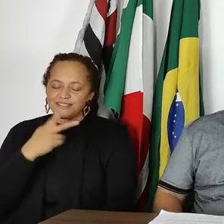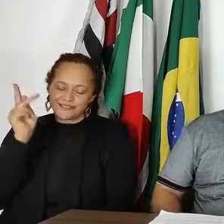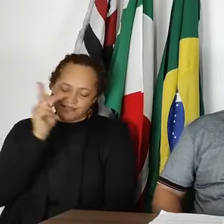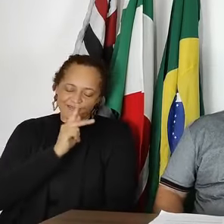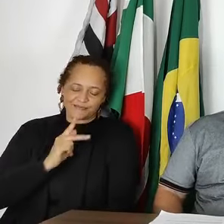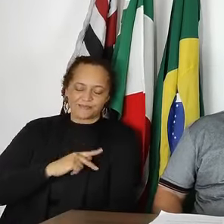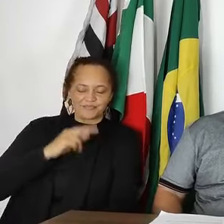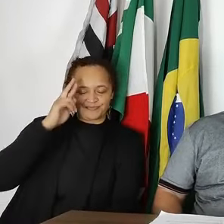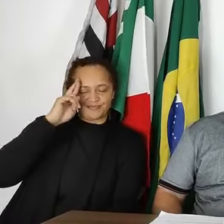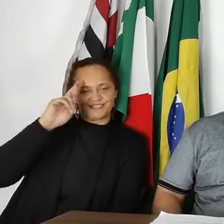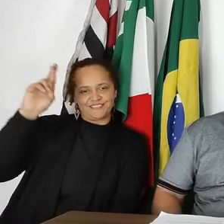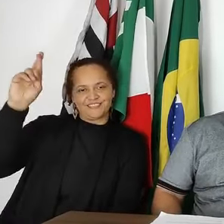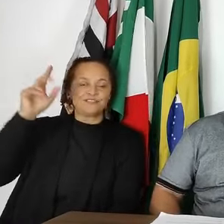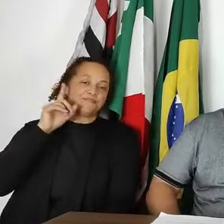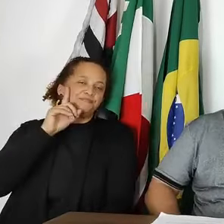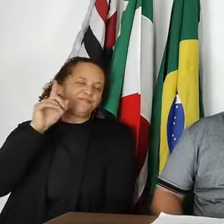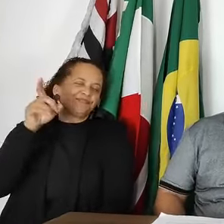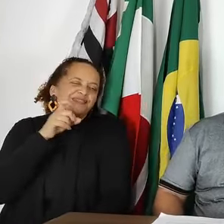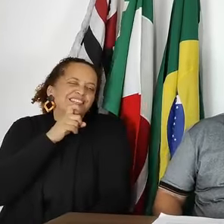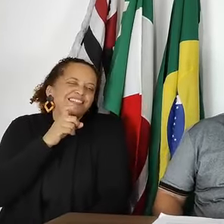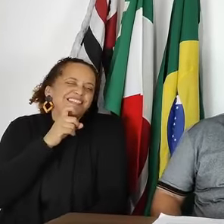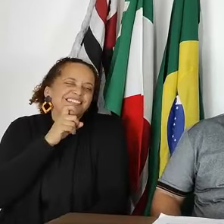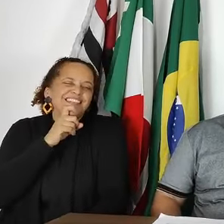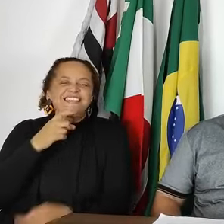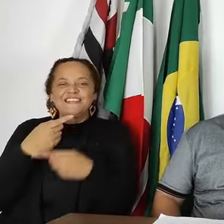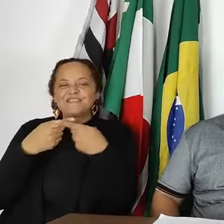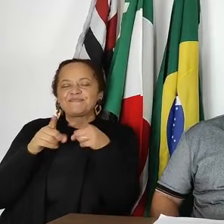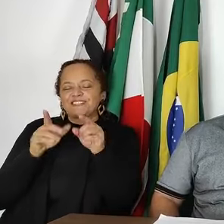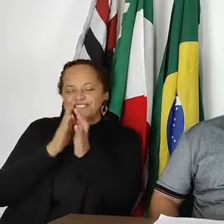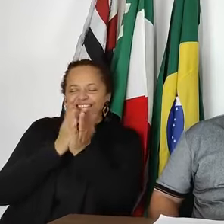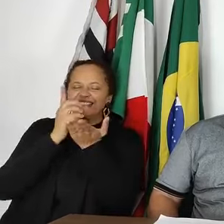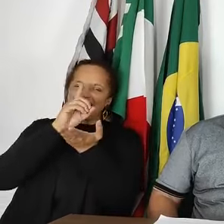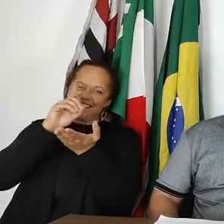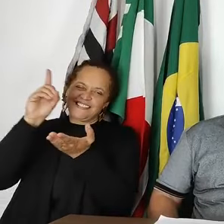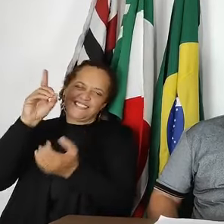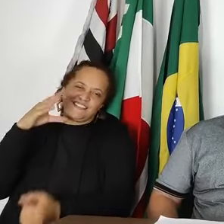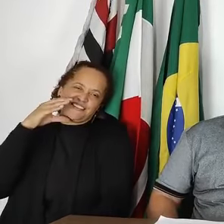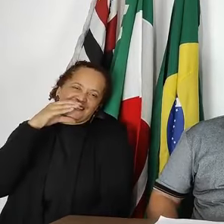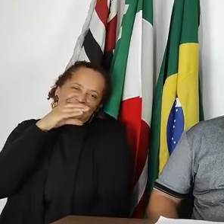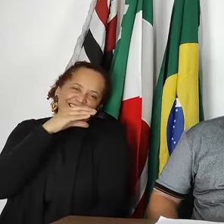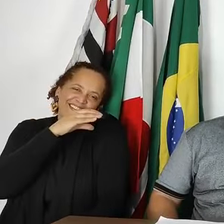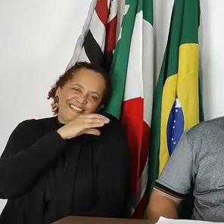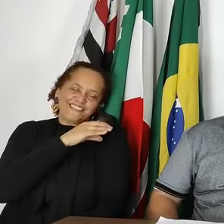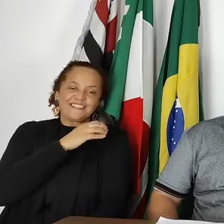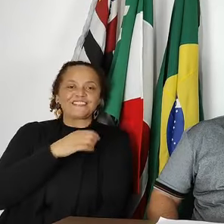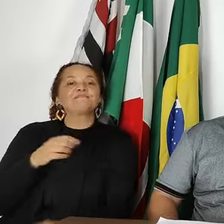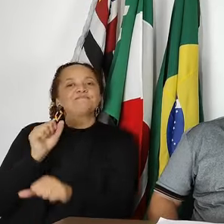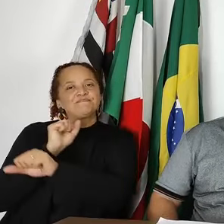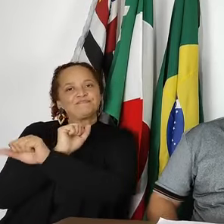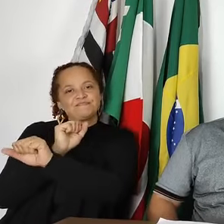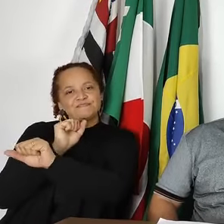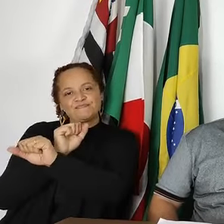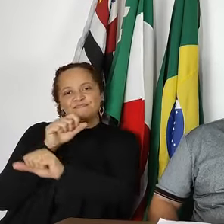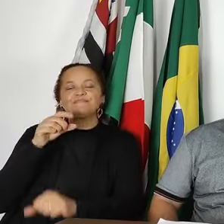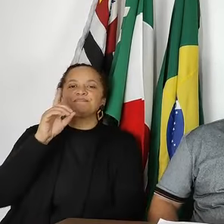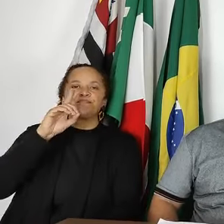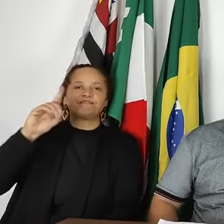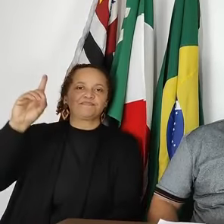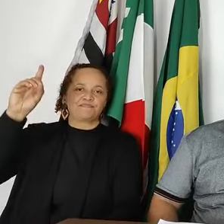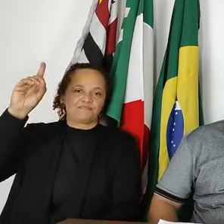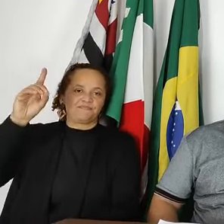tempinho frio, né? Mas vamos lá ouvir a palavra, que a palavra vai nos aquecer, né? Então, espero que Deus venha falar